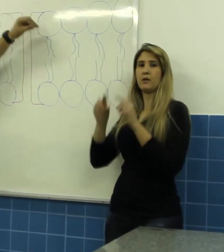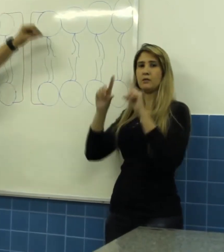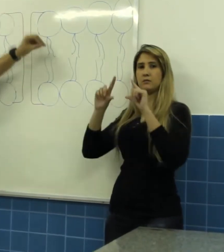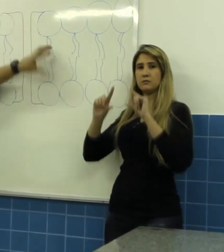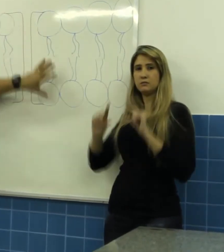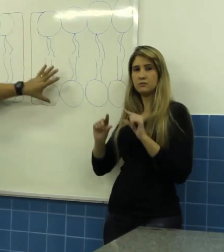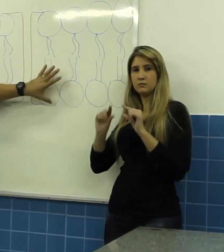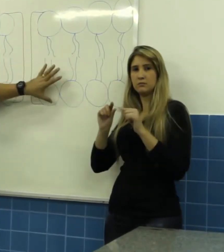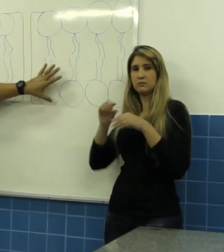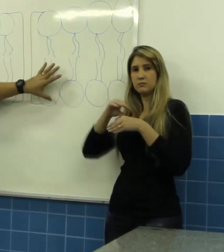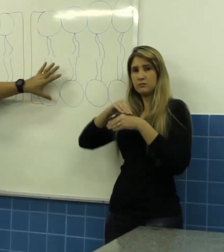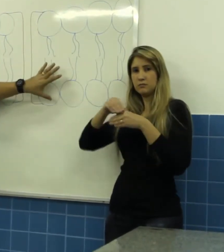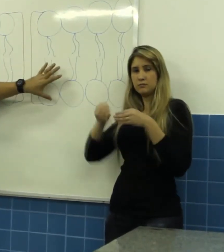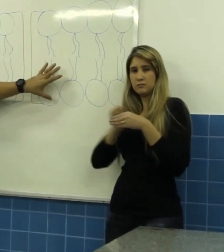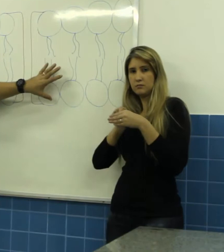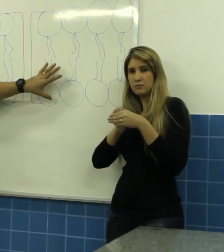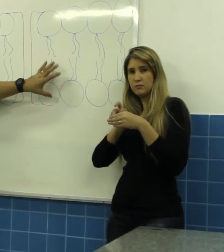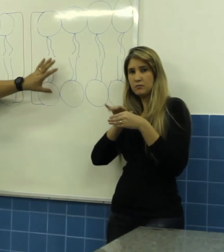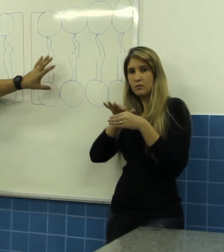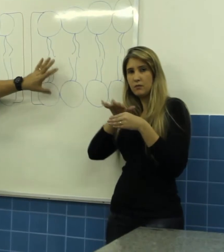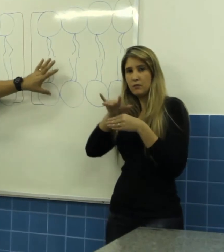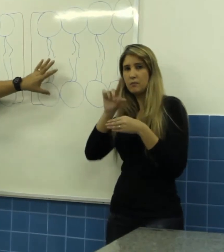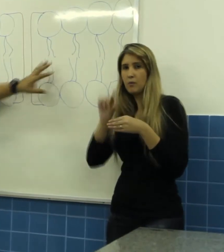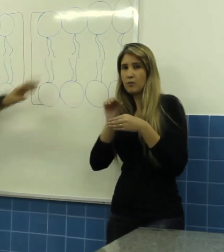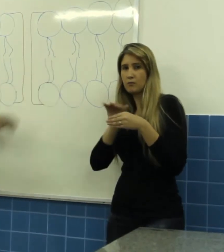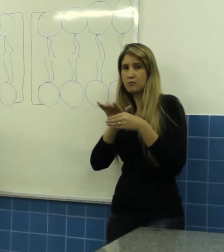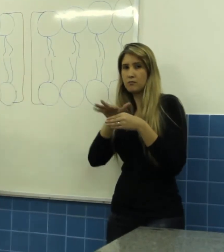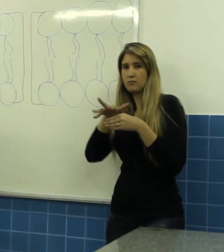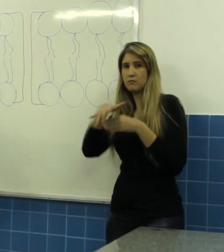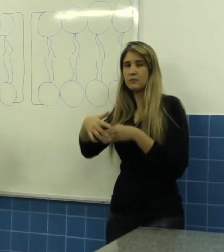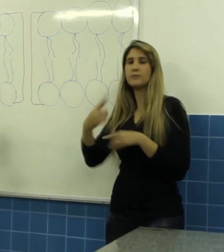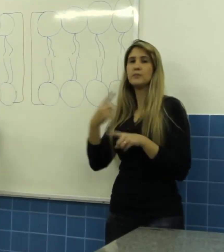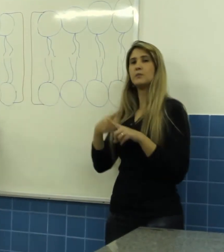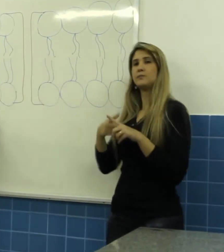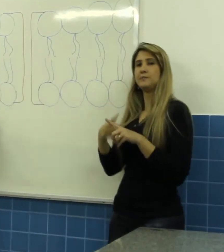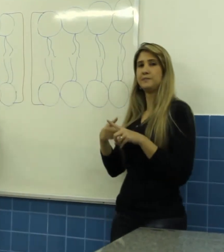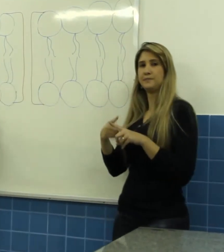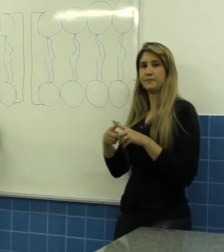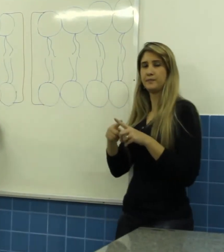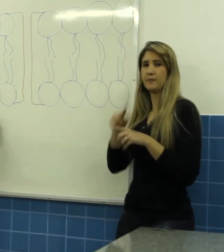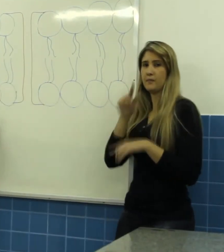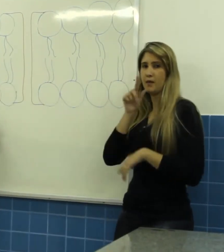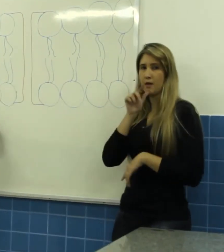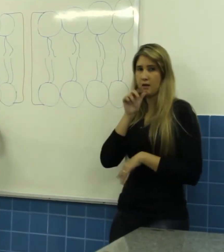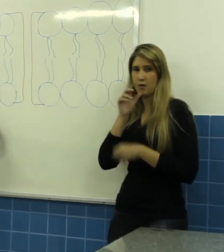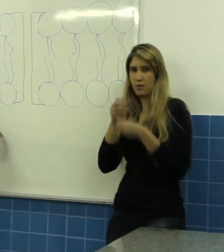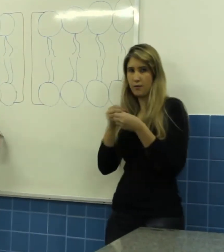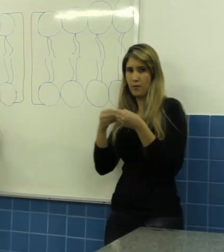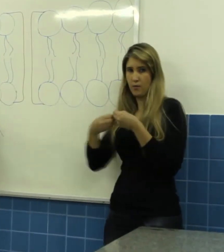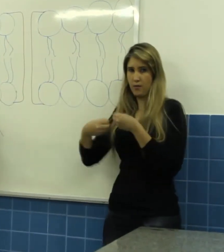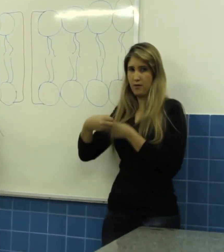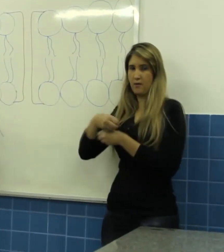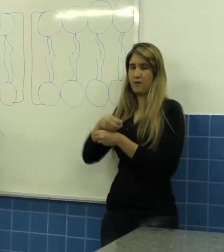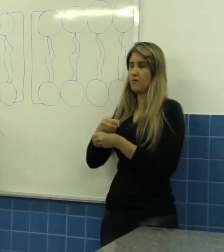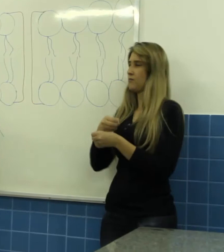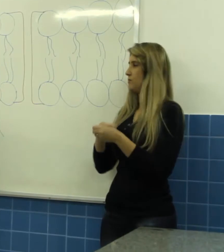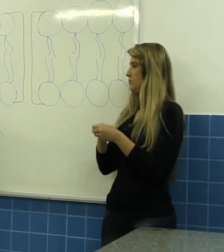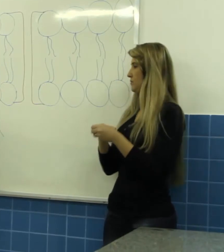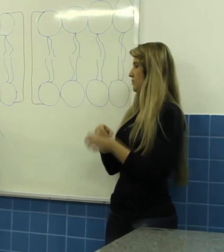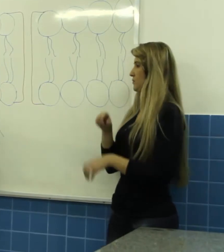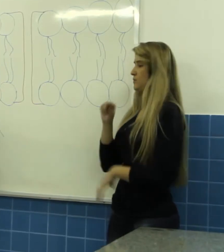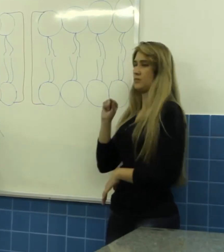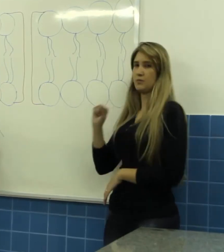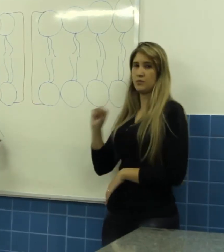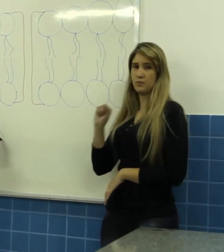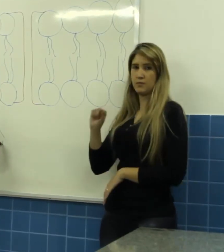quantidades pela camada bilipídica. Por quê? Porque a molécula de água, ela é